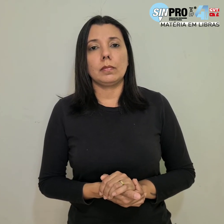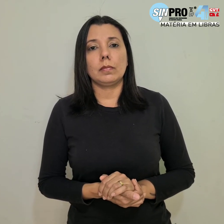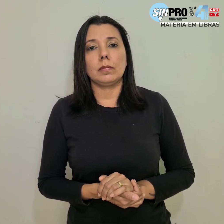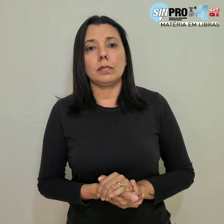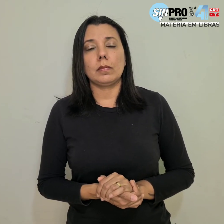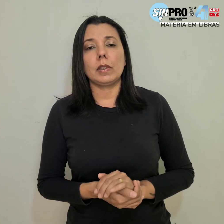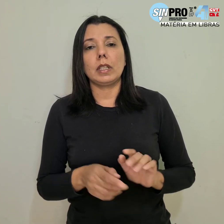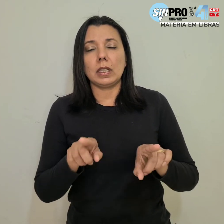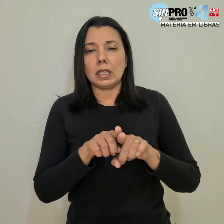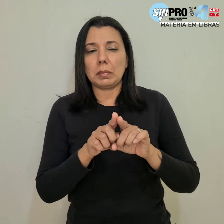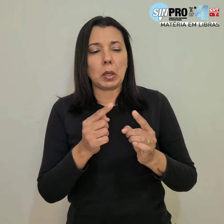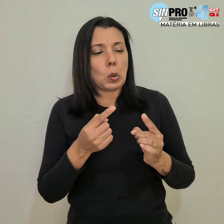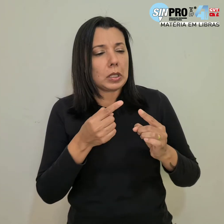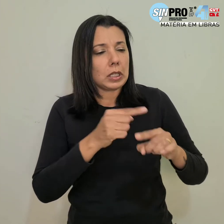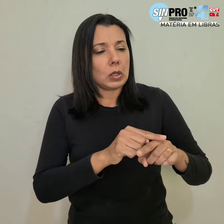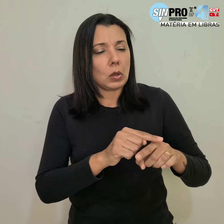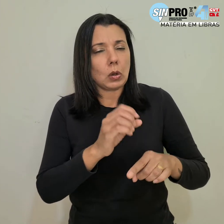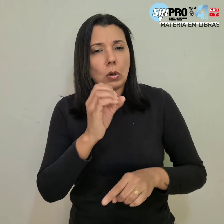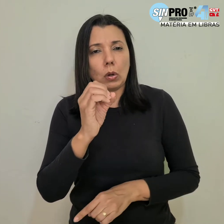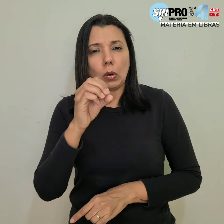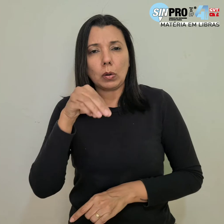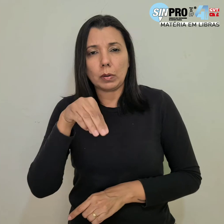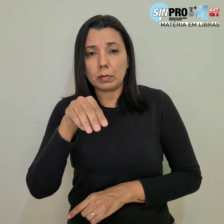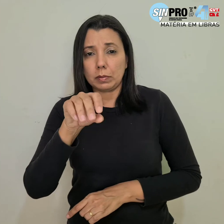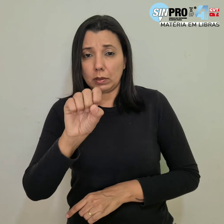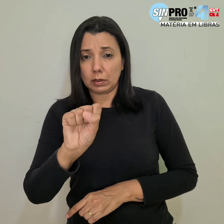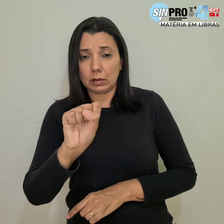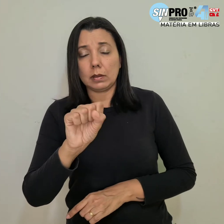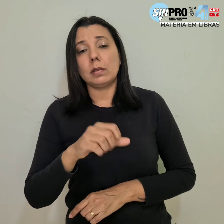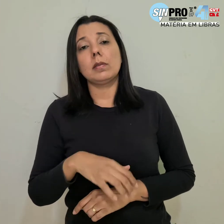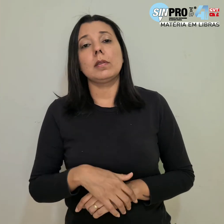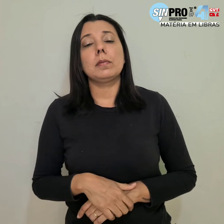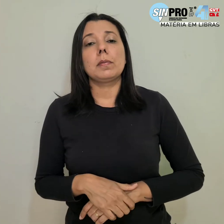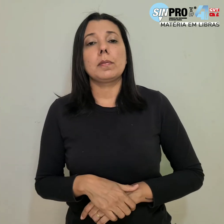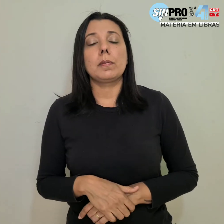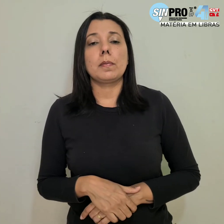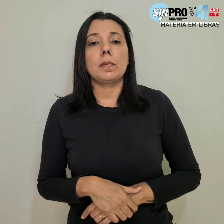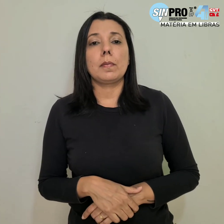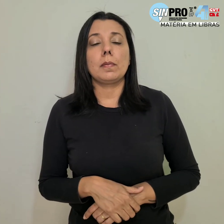Desqualificou e contrariou as orientações da Organização Mundial de Saúde,